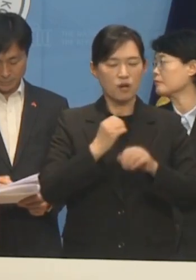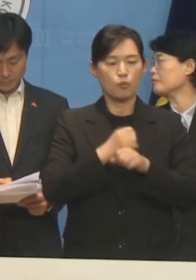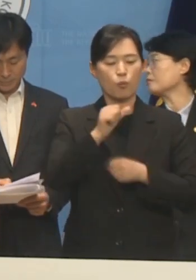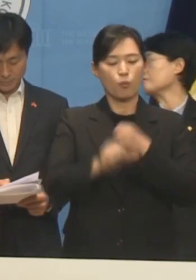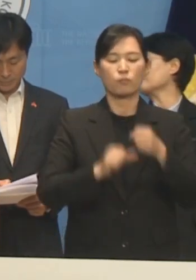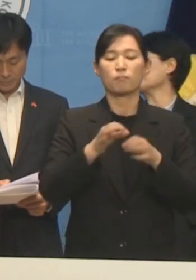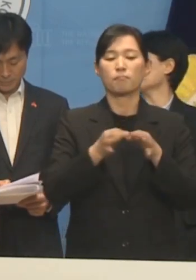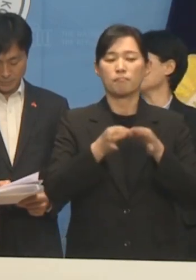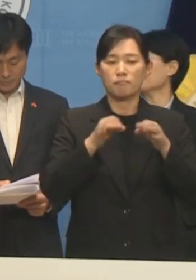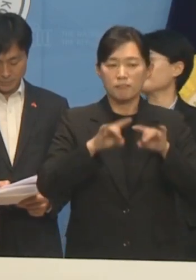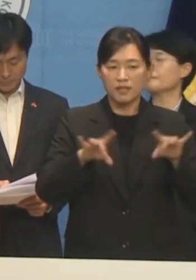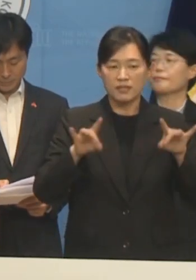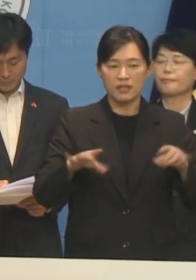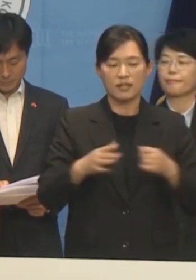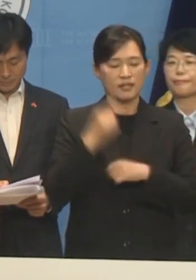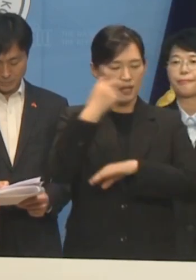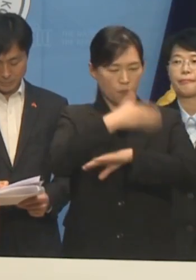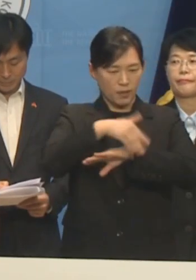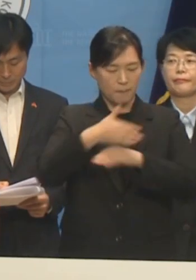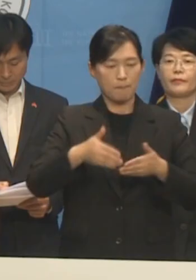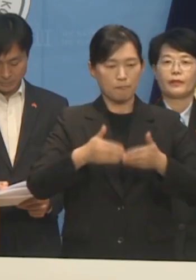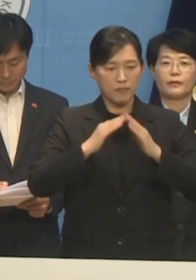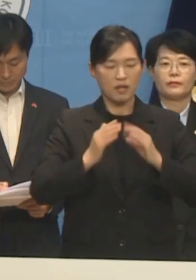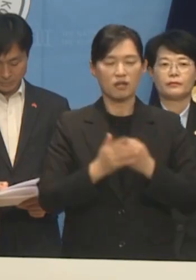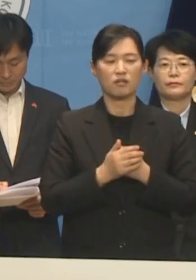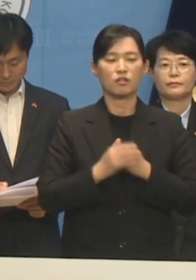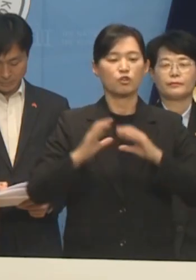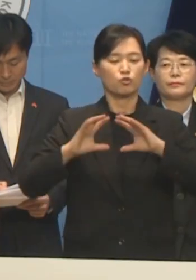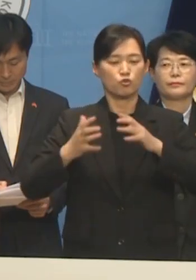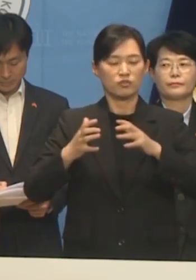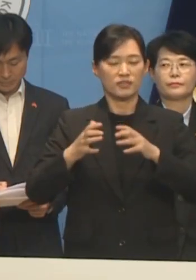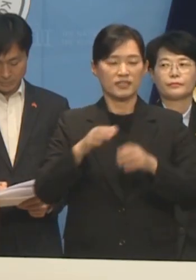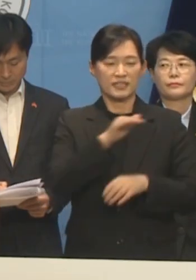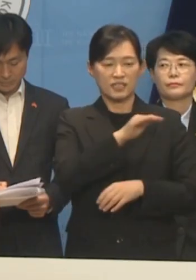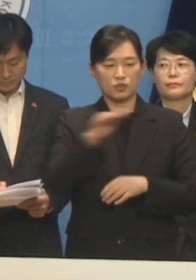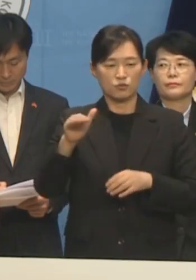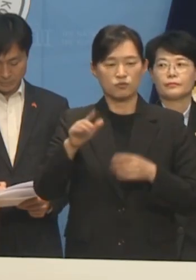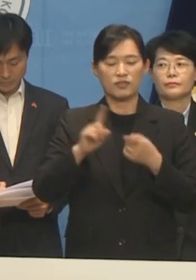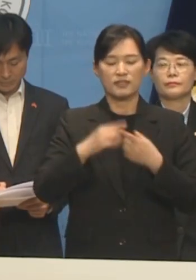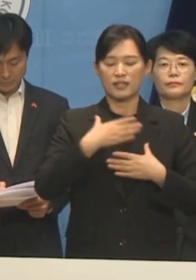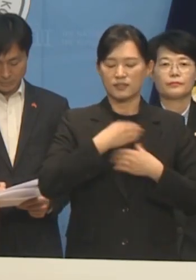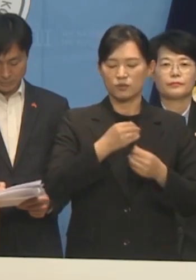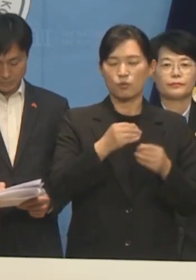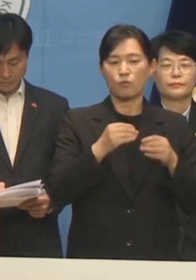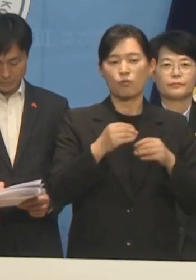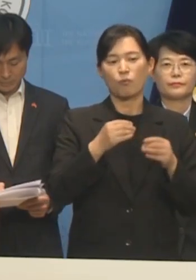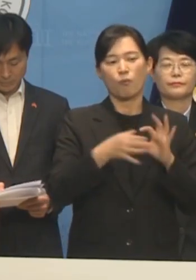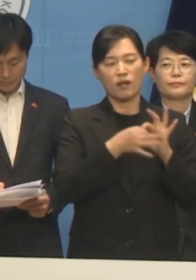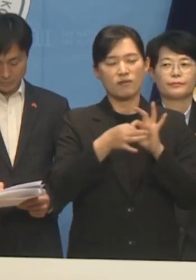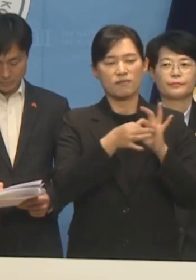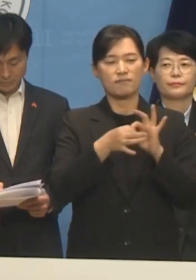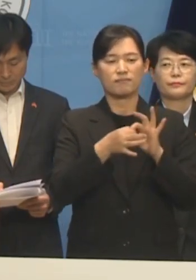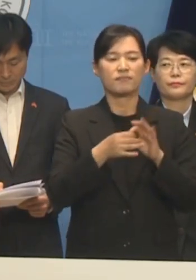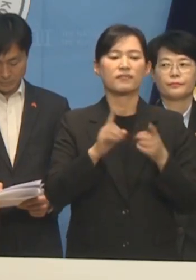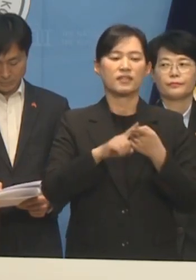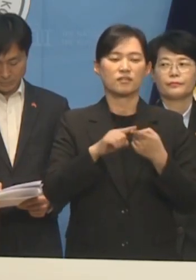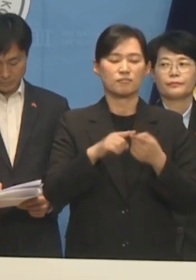5년마다 생명안전종합계획이 수립되며 국제적 기준을 고려한 안전 관련 기준이